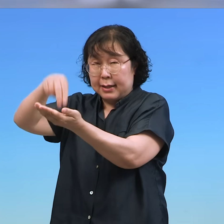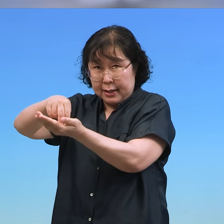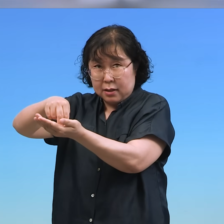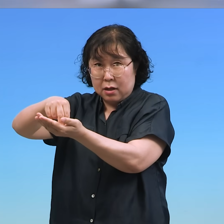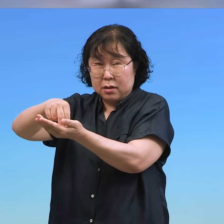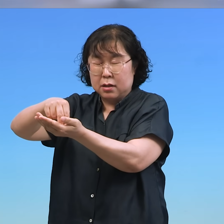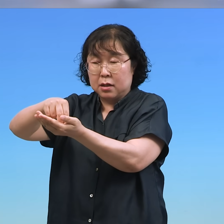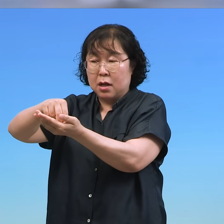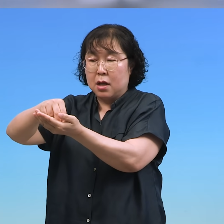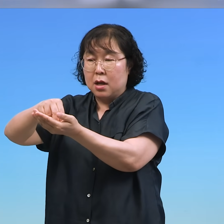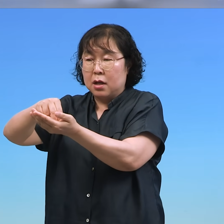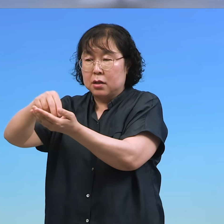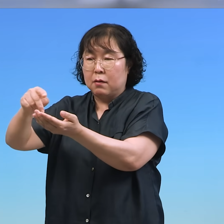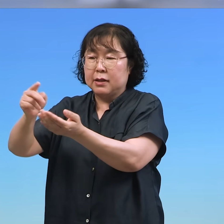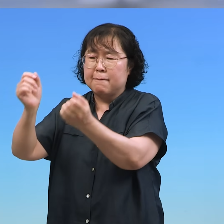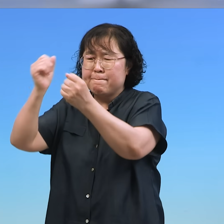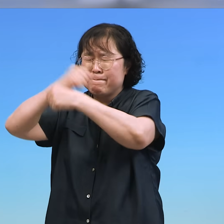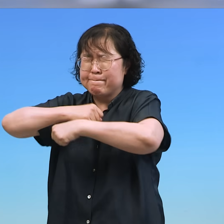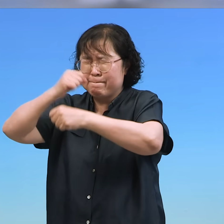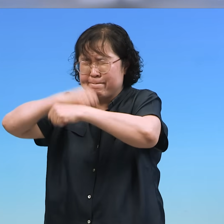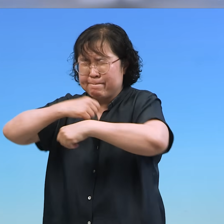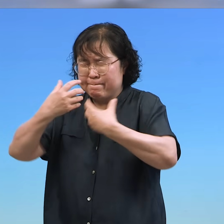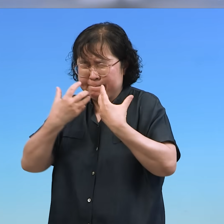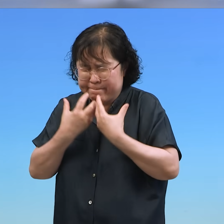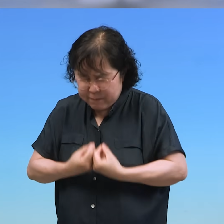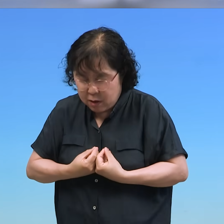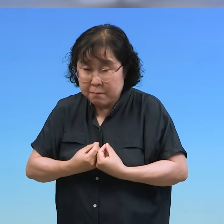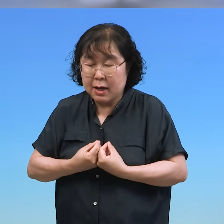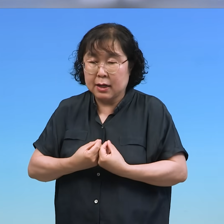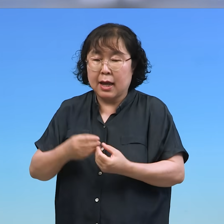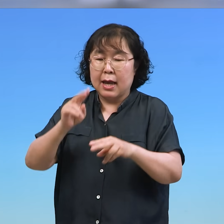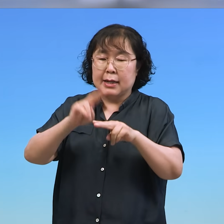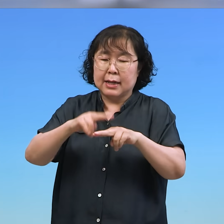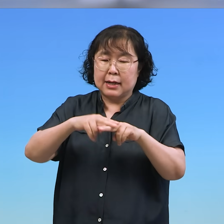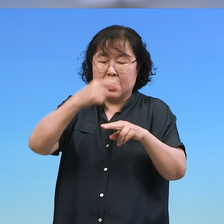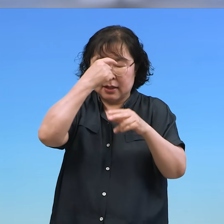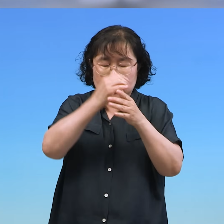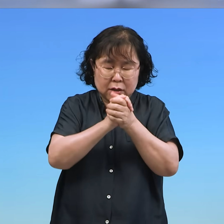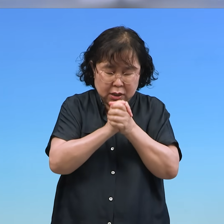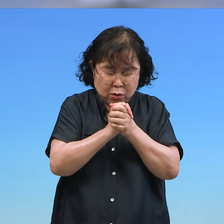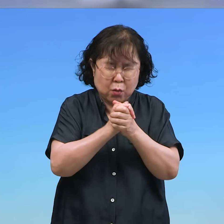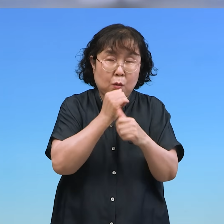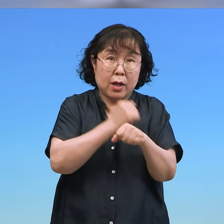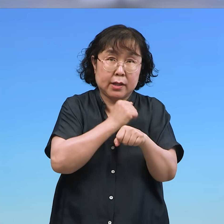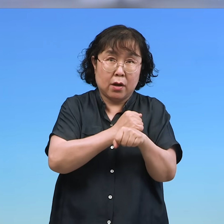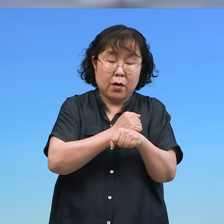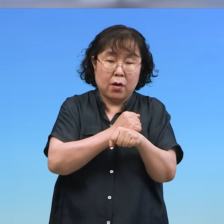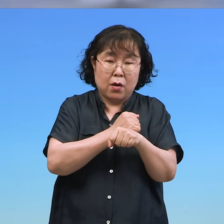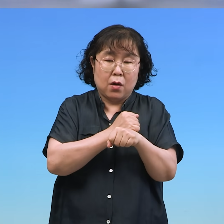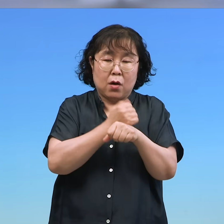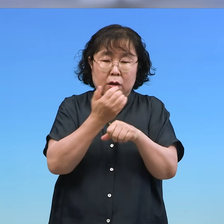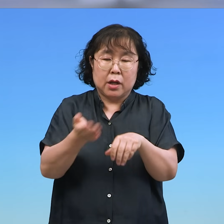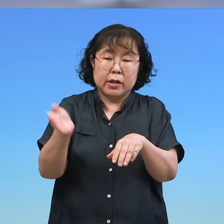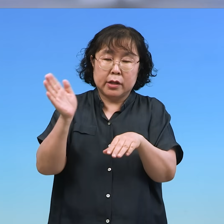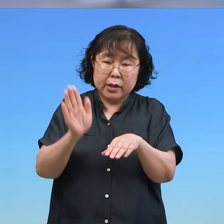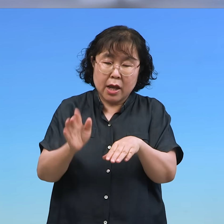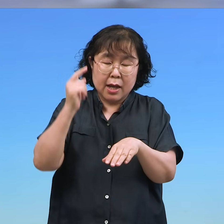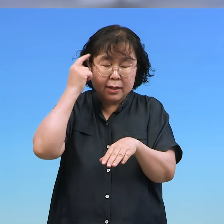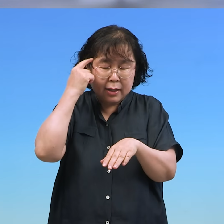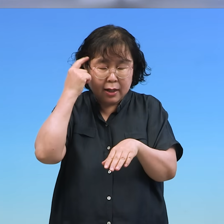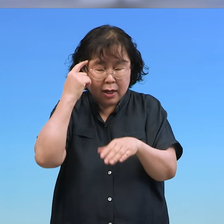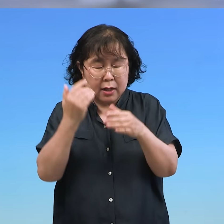배에 올라타 가지고 그리고는 절망의 자리에서 기도를 했어요. 그랬더니 뭐가 기억이 난